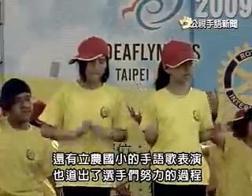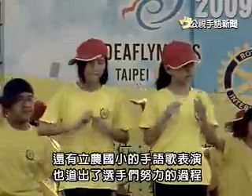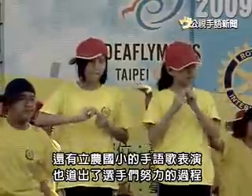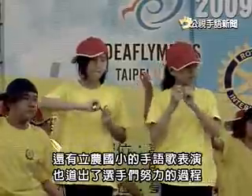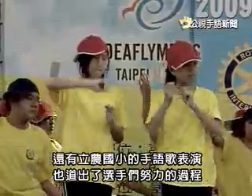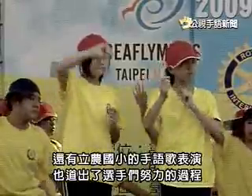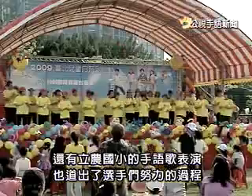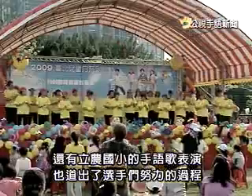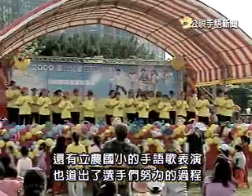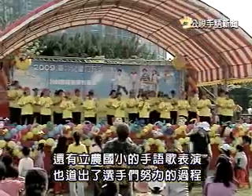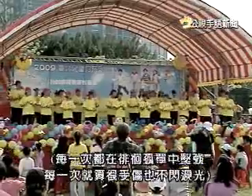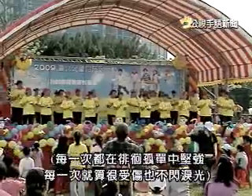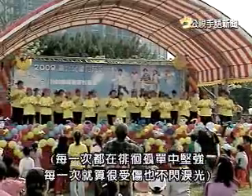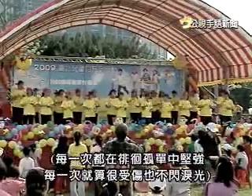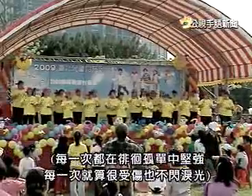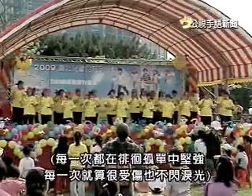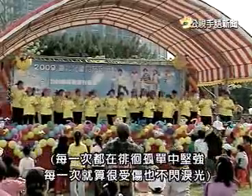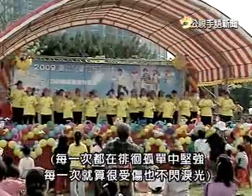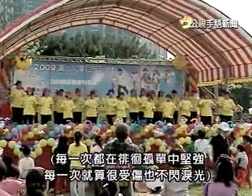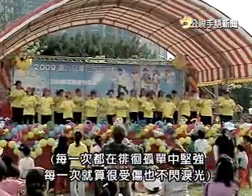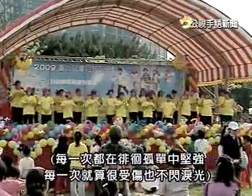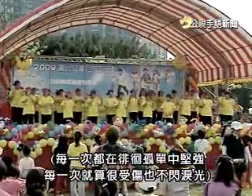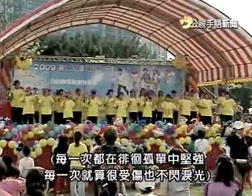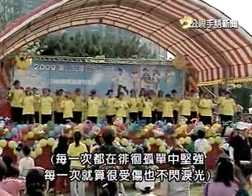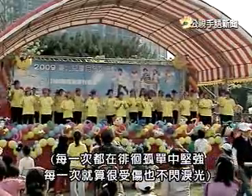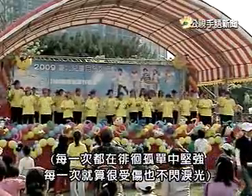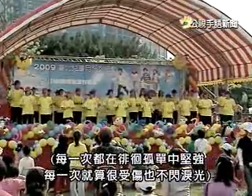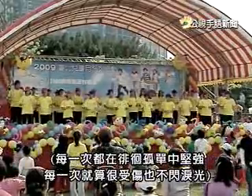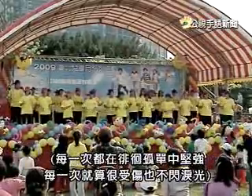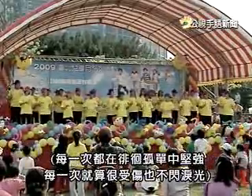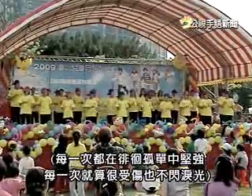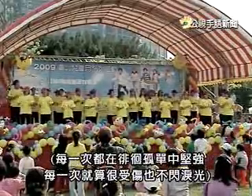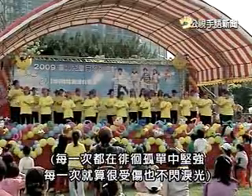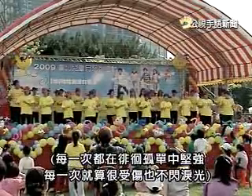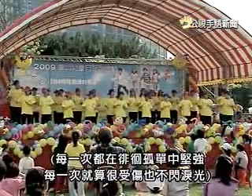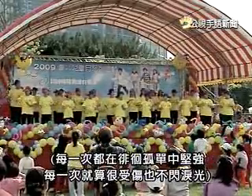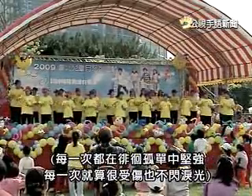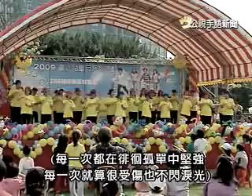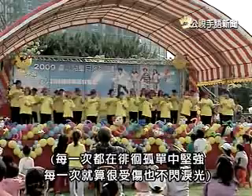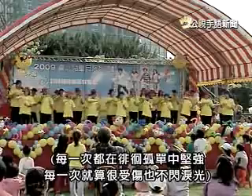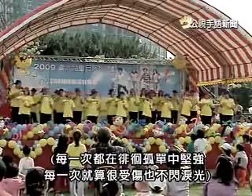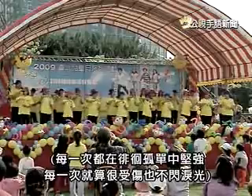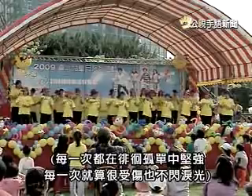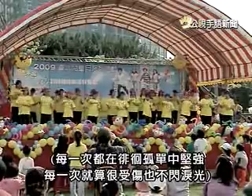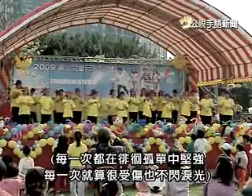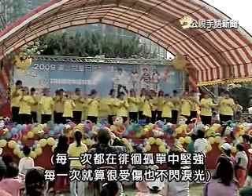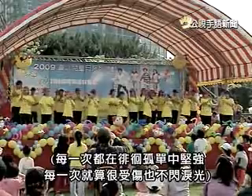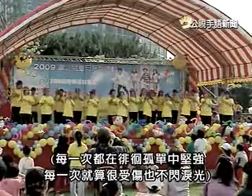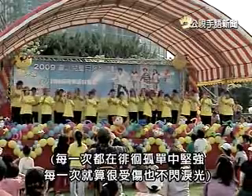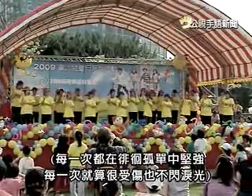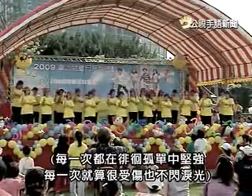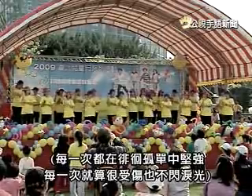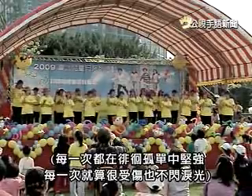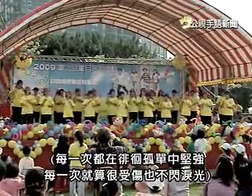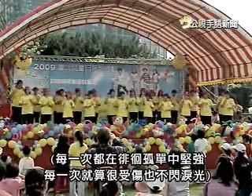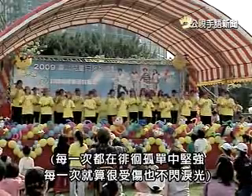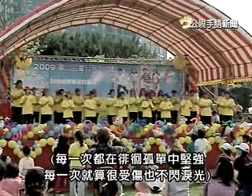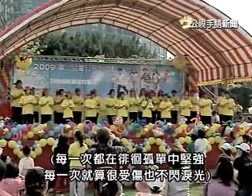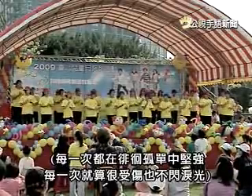程。 每一次都在徘徊孤单中坚强，每